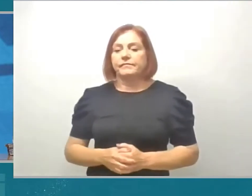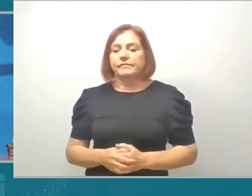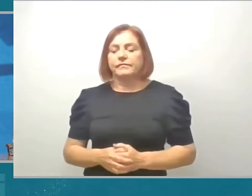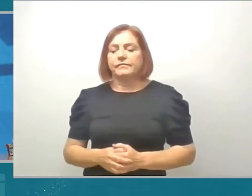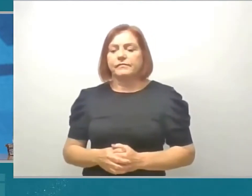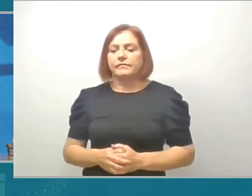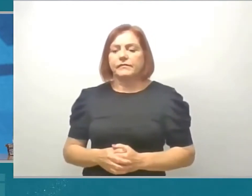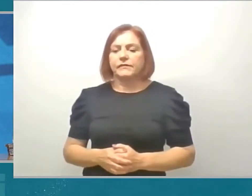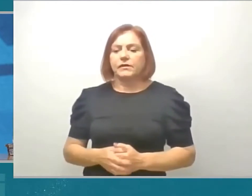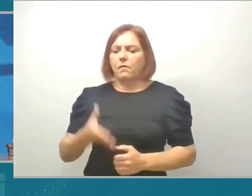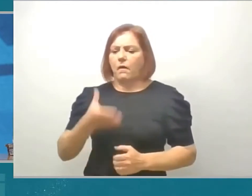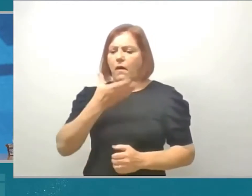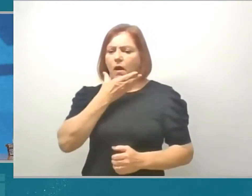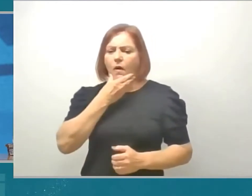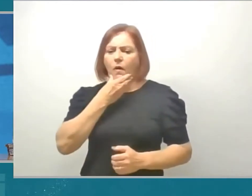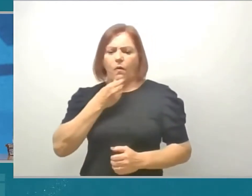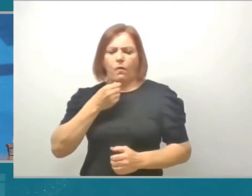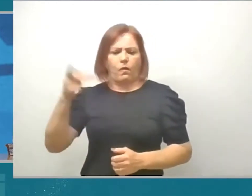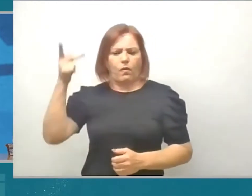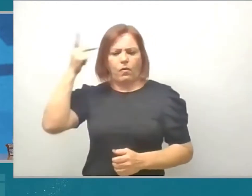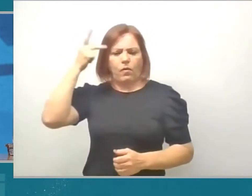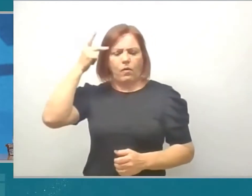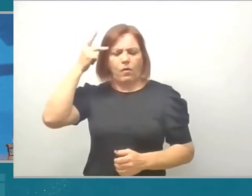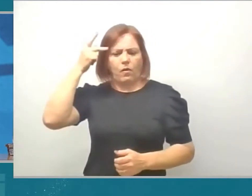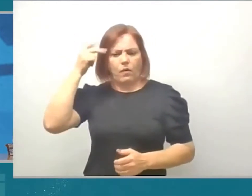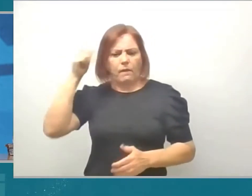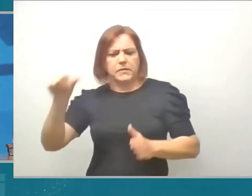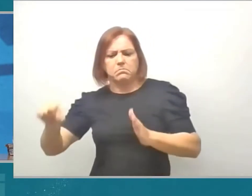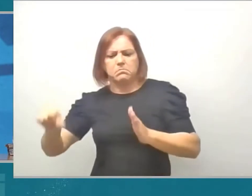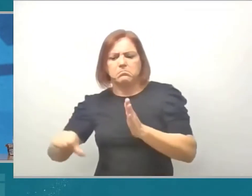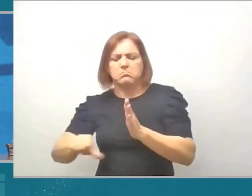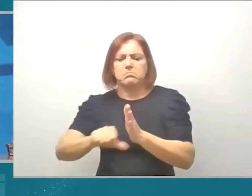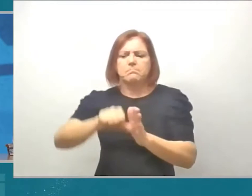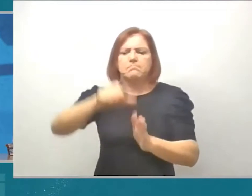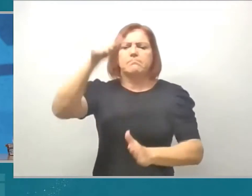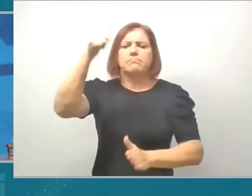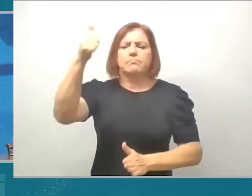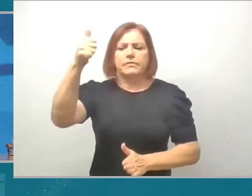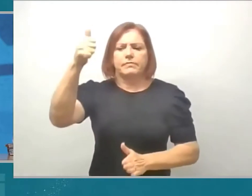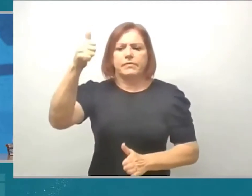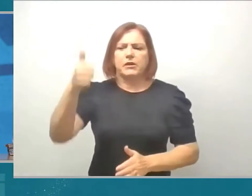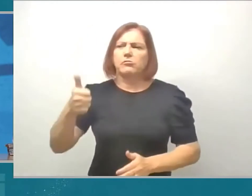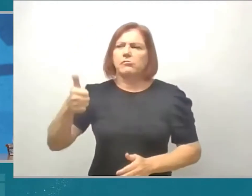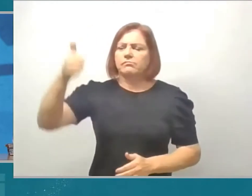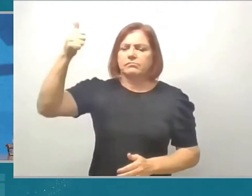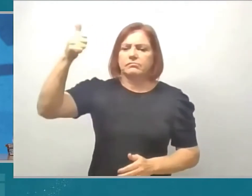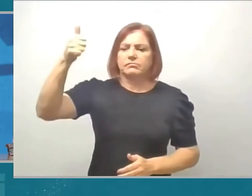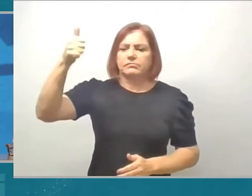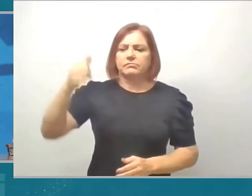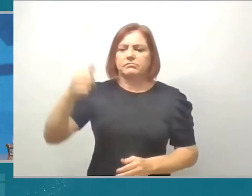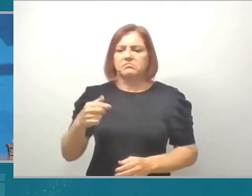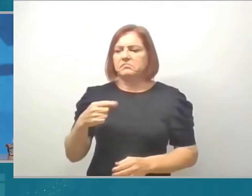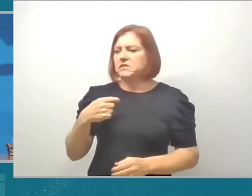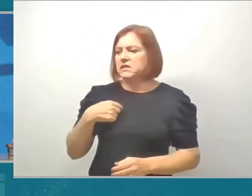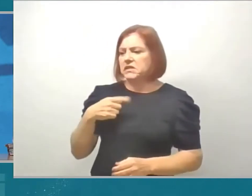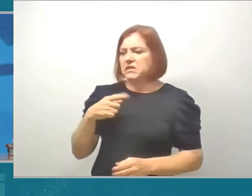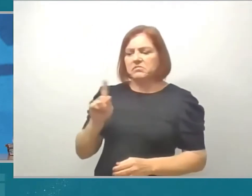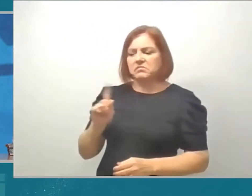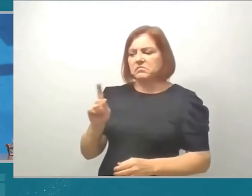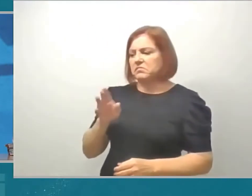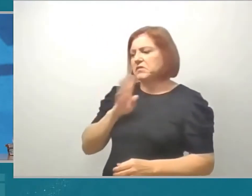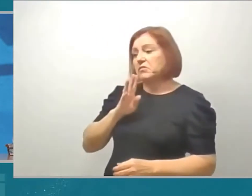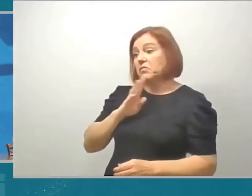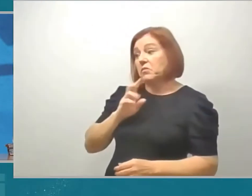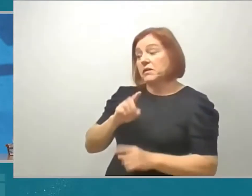existia antes de mim. Eu mesmo não o conhecia, mas a fim de que ele fosse manifestado a Israel, vim